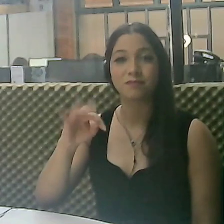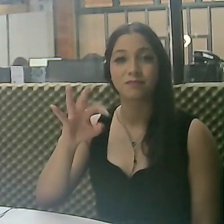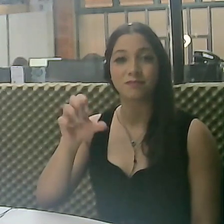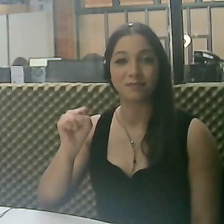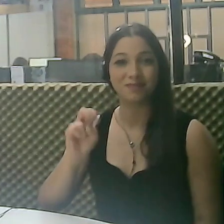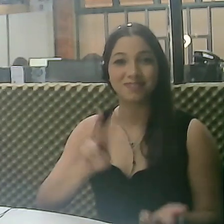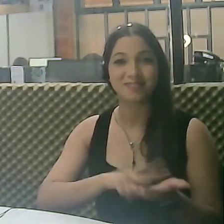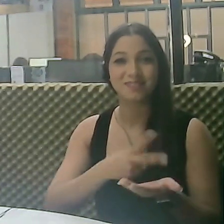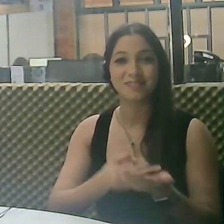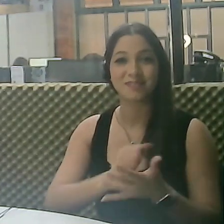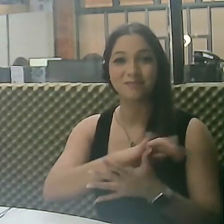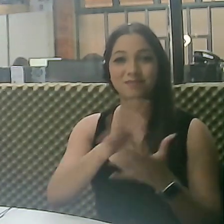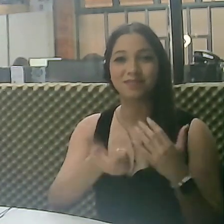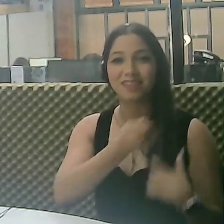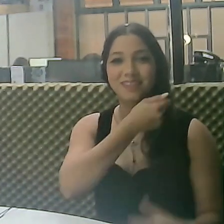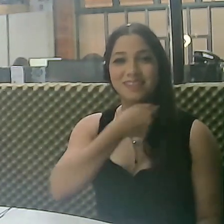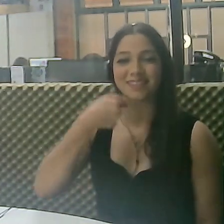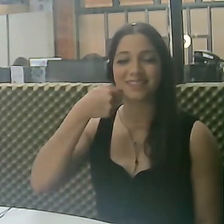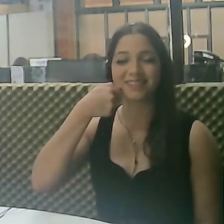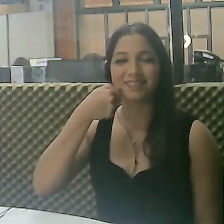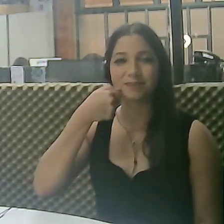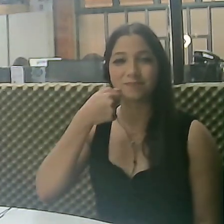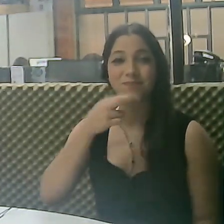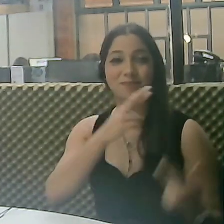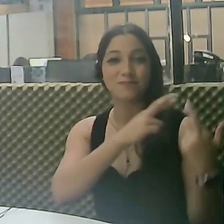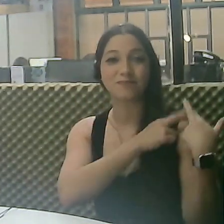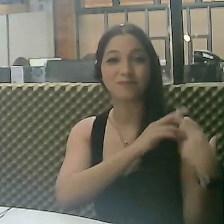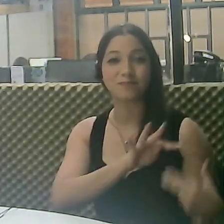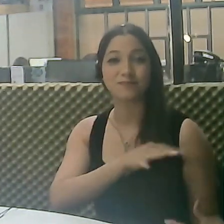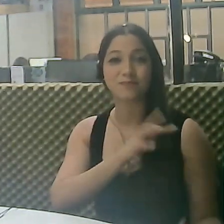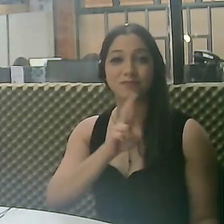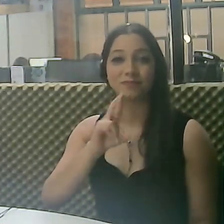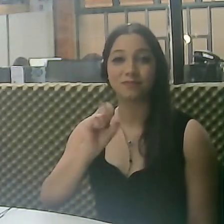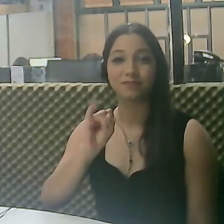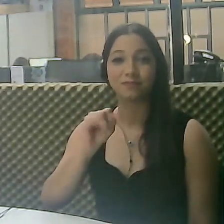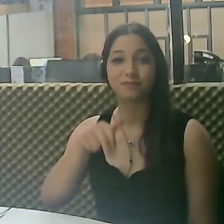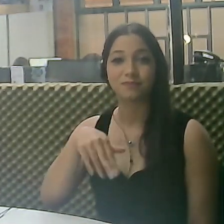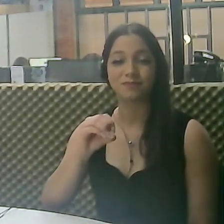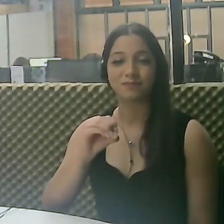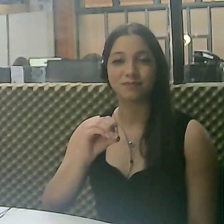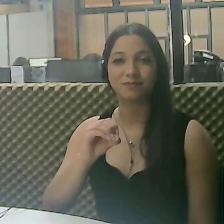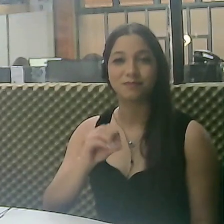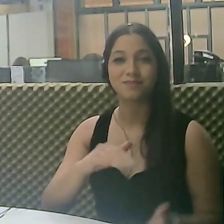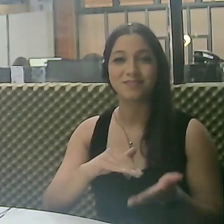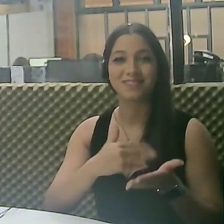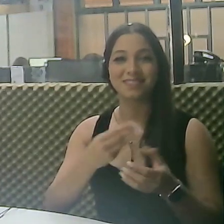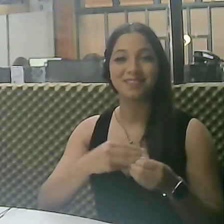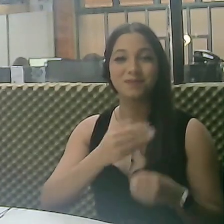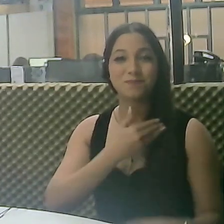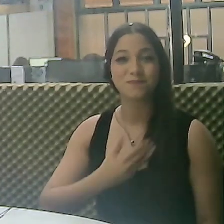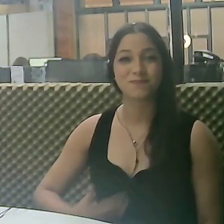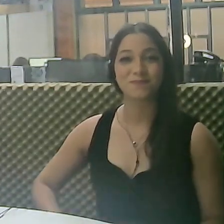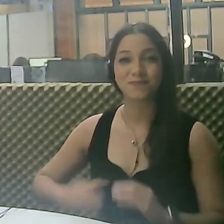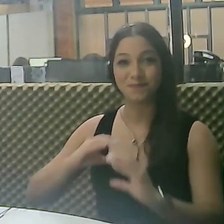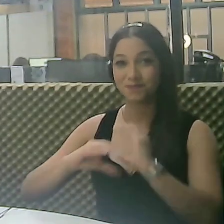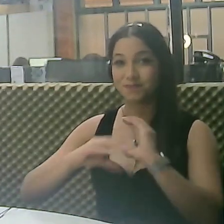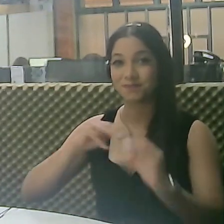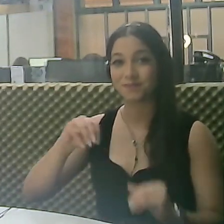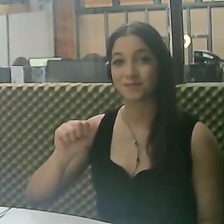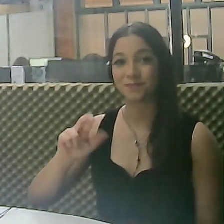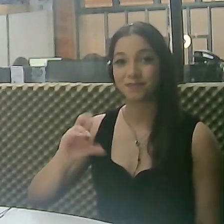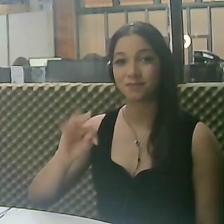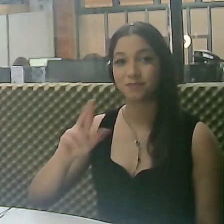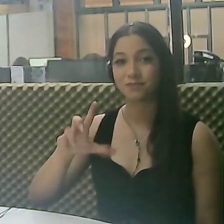Montes. Tradução em Libras, Amanda Valentim. Responsável técnico, Cristiano Silva. Secretário Municipal de Governo e